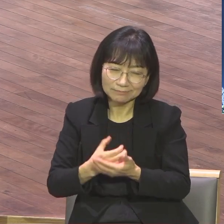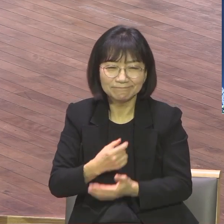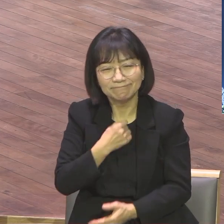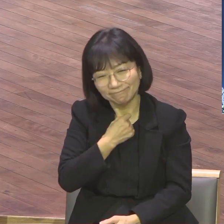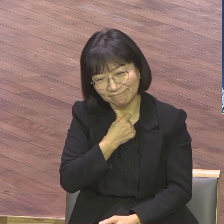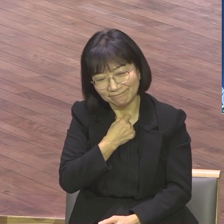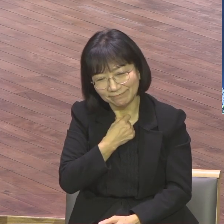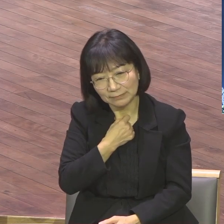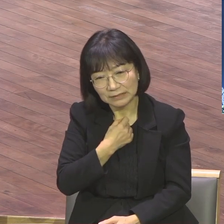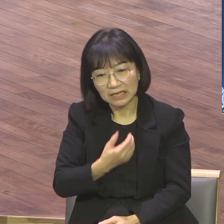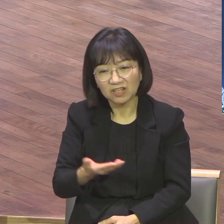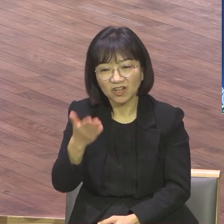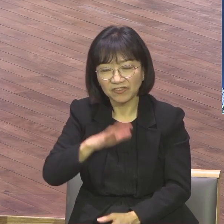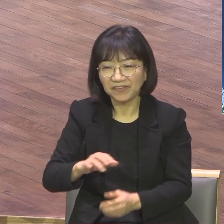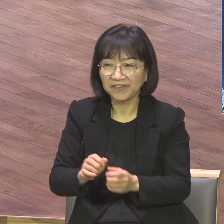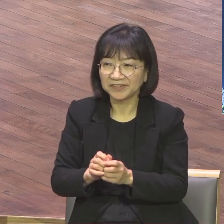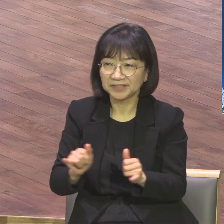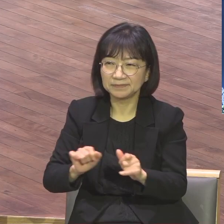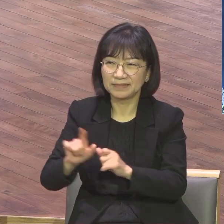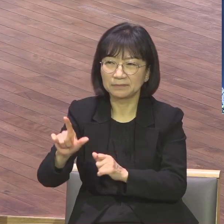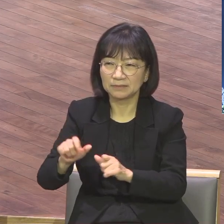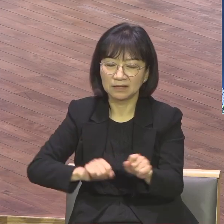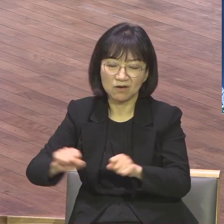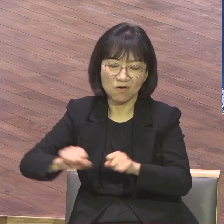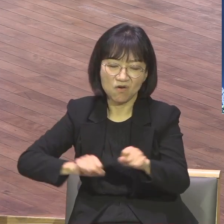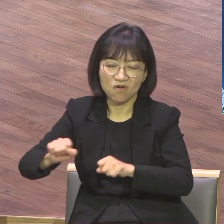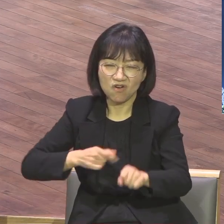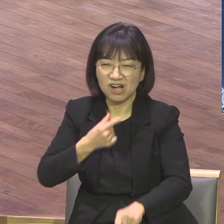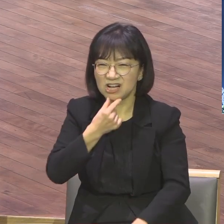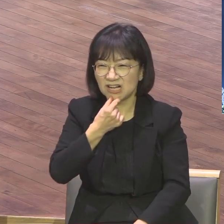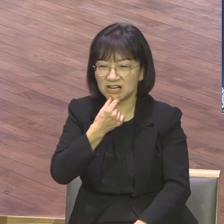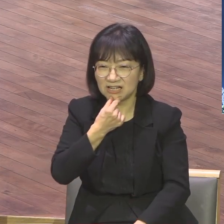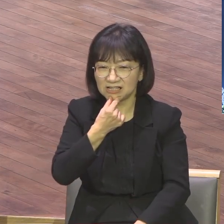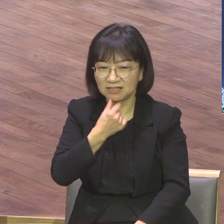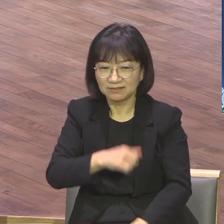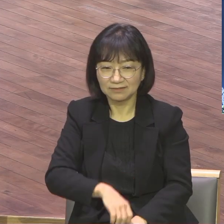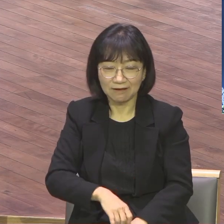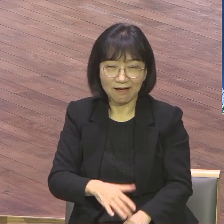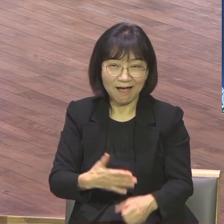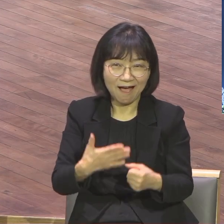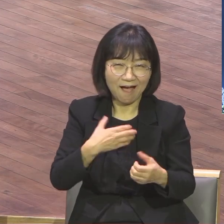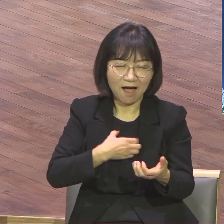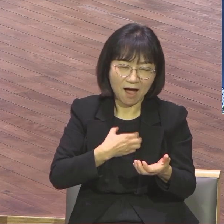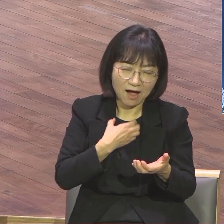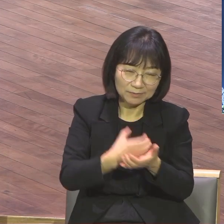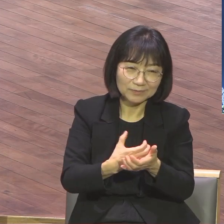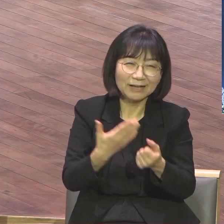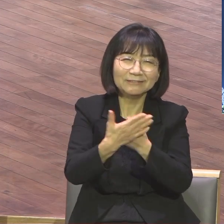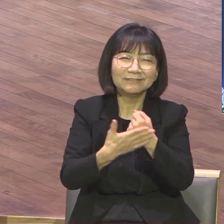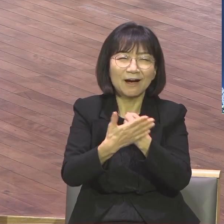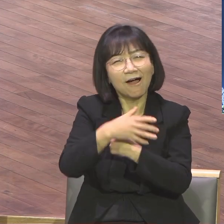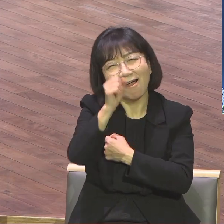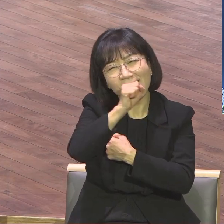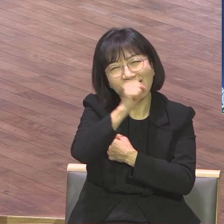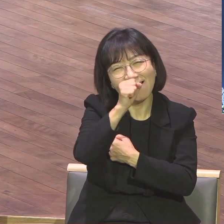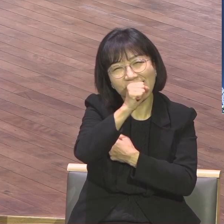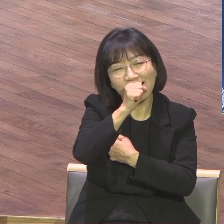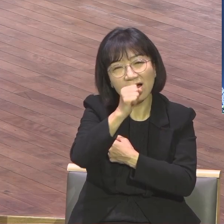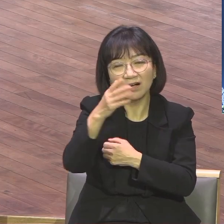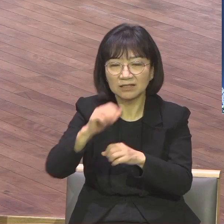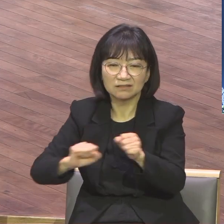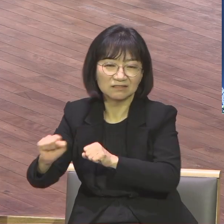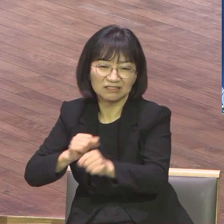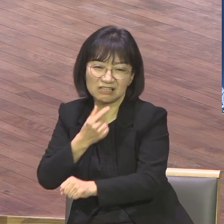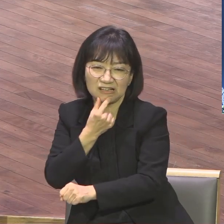하지 않는 사람들로 가득 찼다. 감동을 받아. 은혜는 받아. 그런데 움직이진